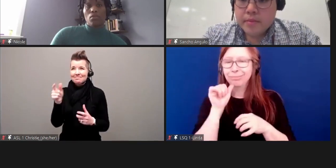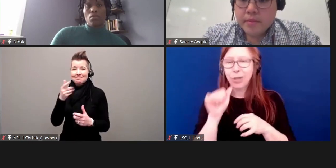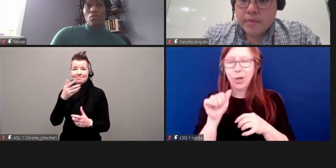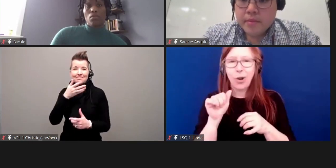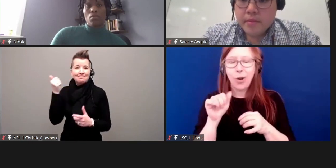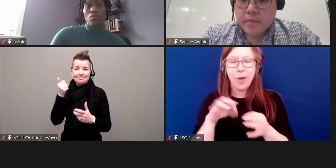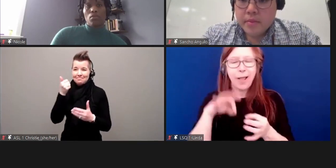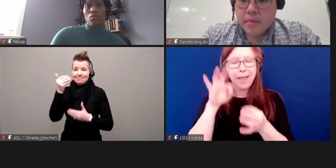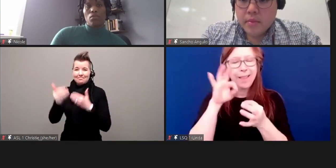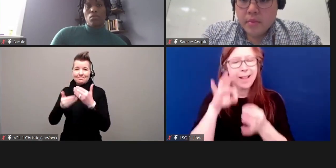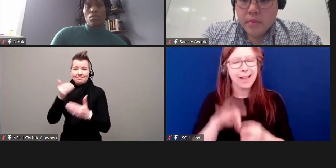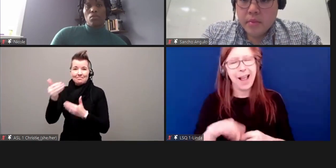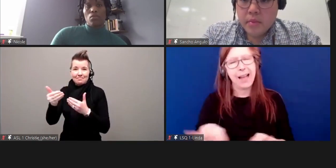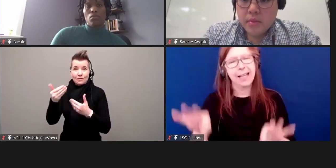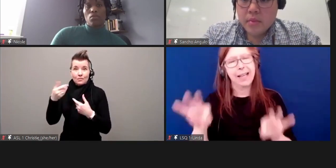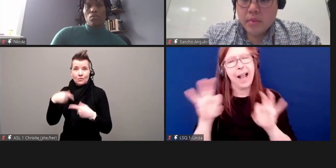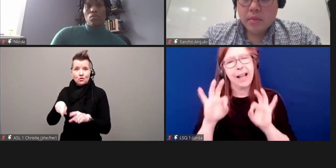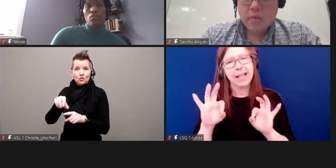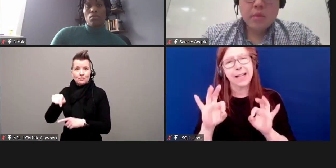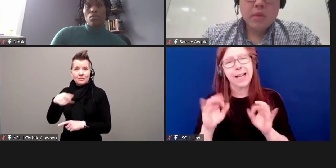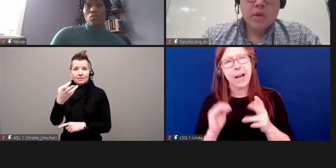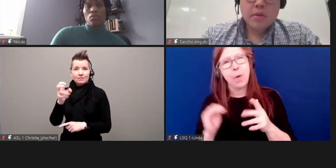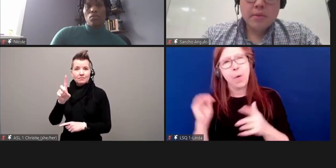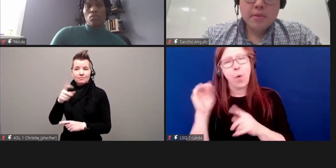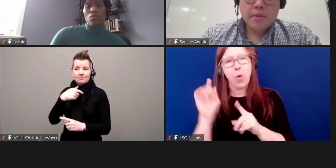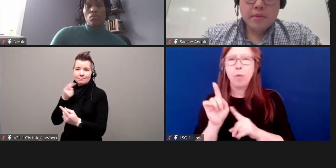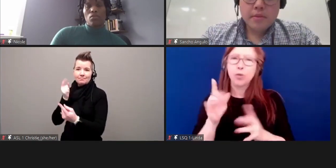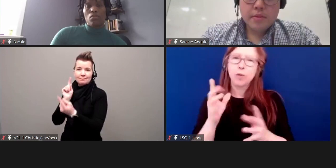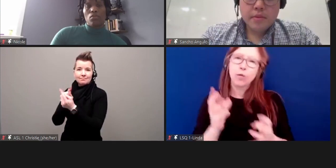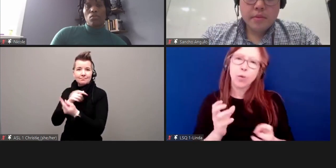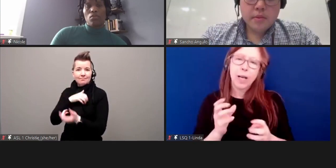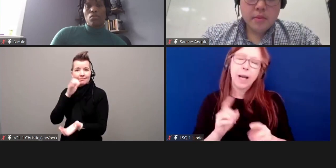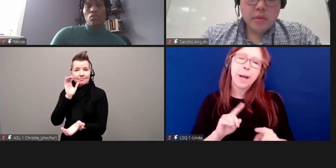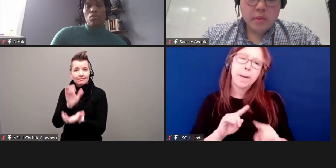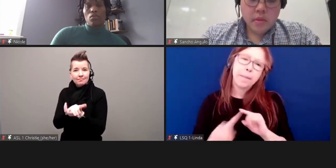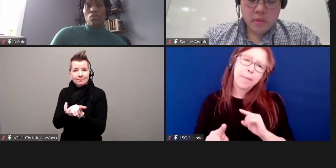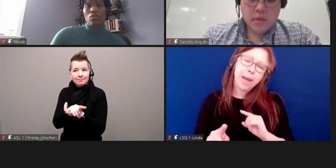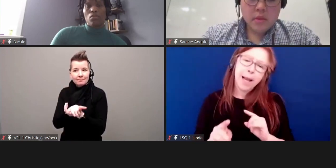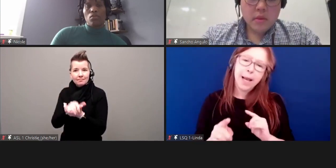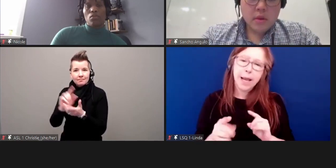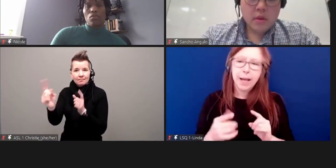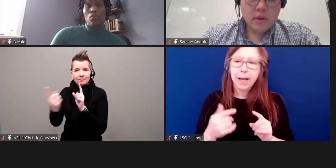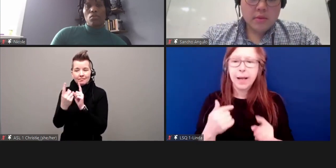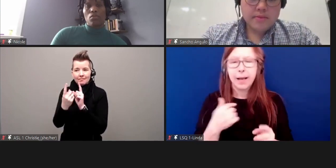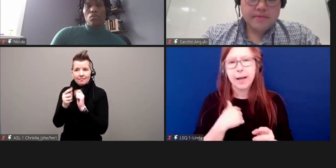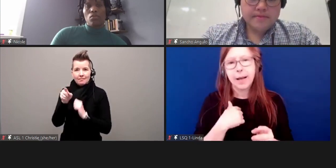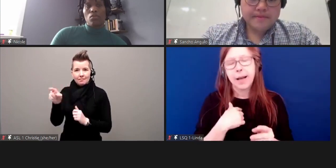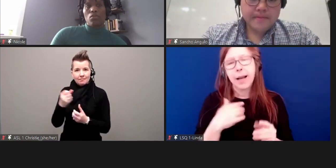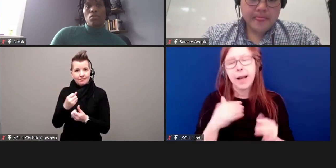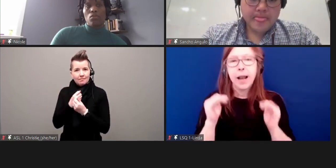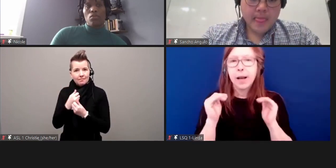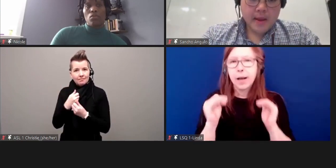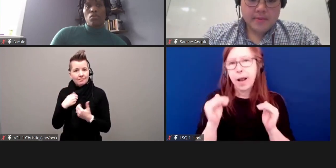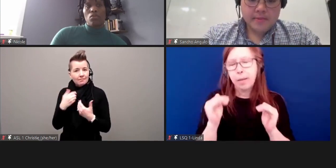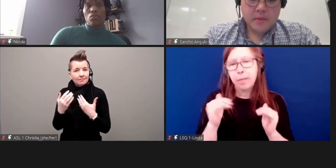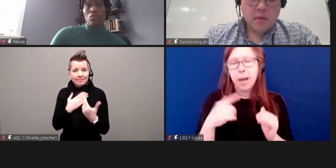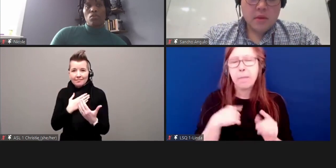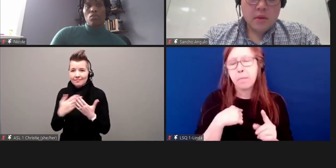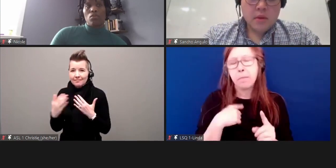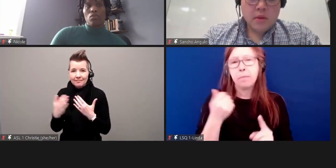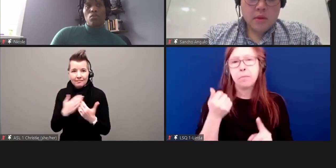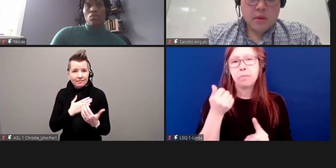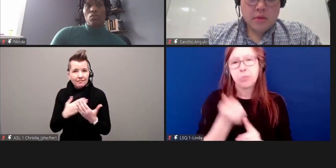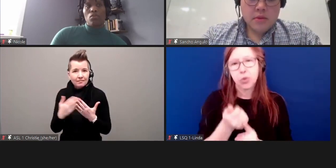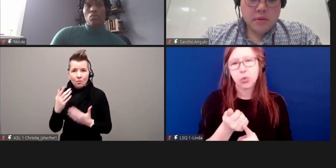que j'aurais voulu. Mais j'ai trouvé ma femme elle-même malgré tout cela. Et